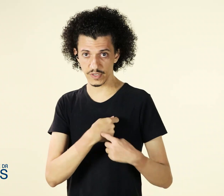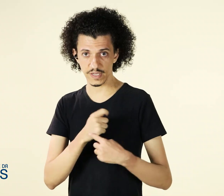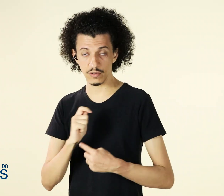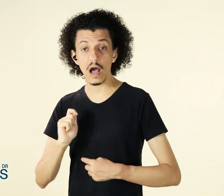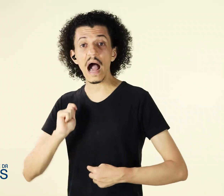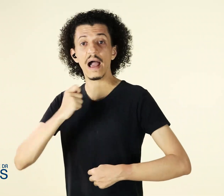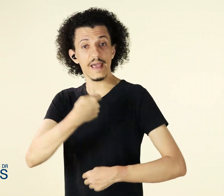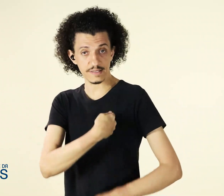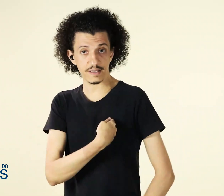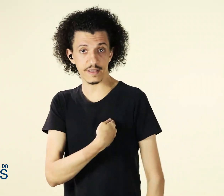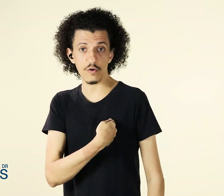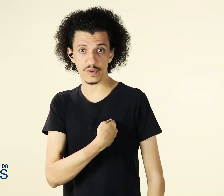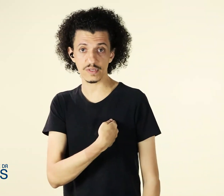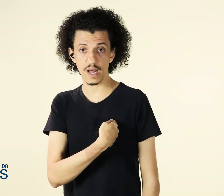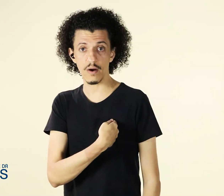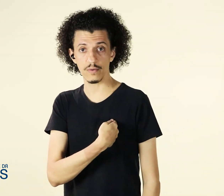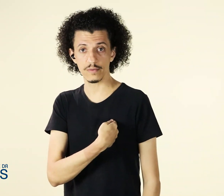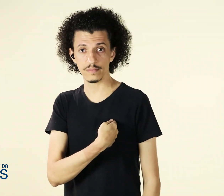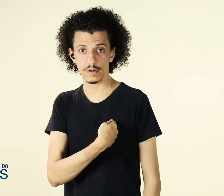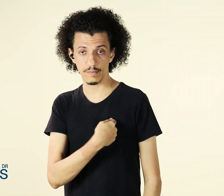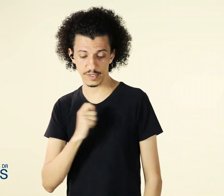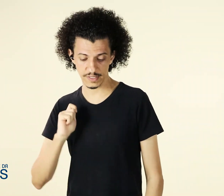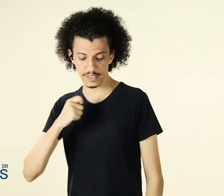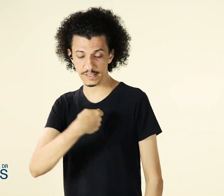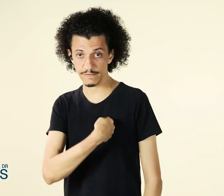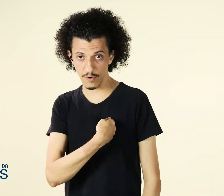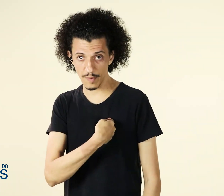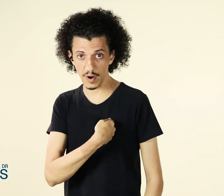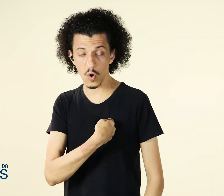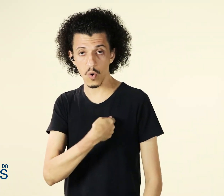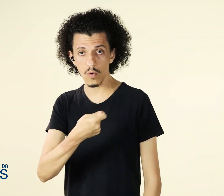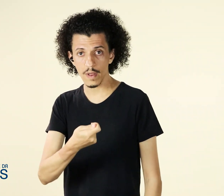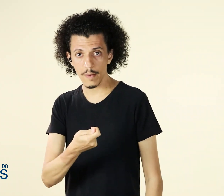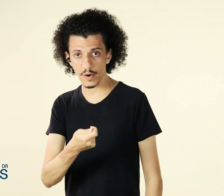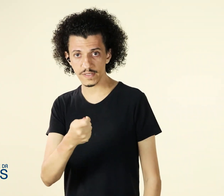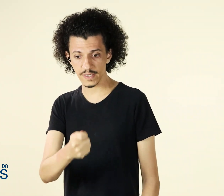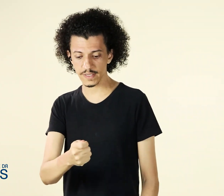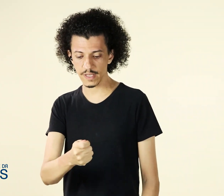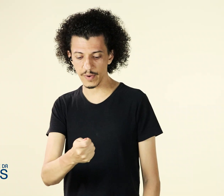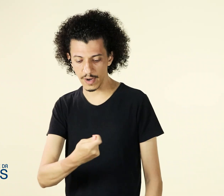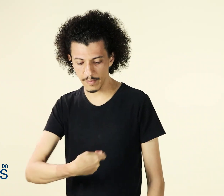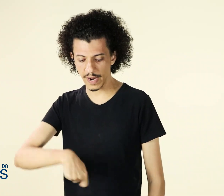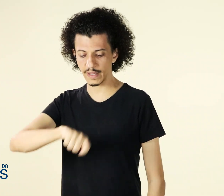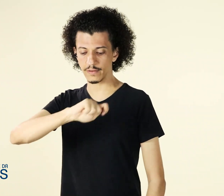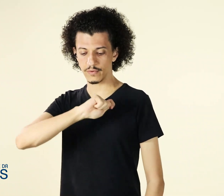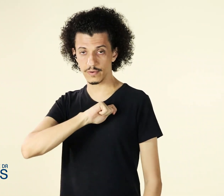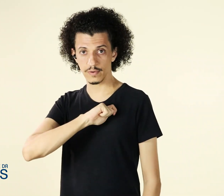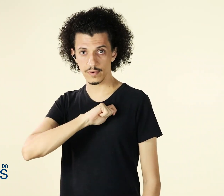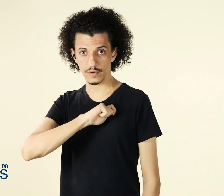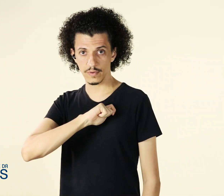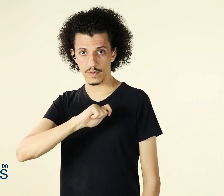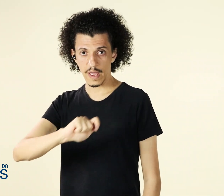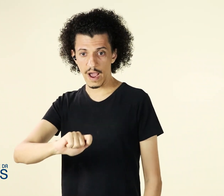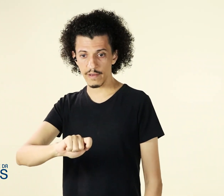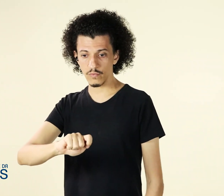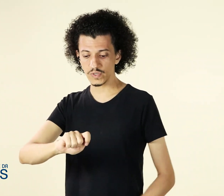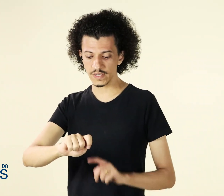dizendo, esse daqui é o meu sinal. Pode ser dessa forma, ou pode ser assim também, olha, para dentro. Aí o sinal